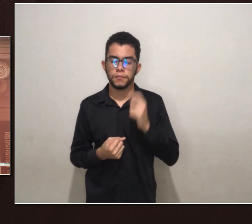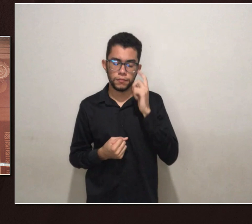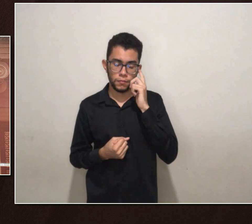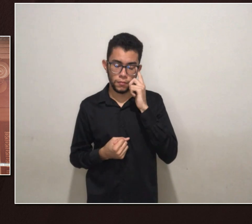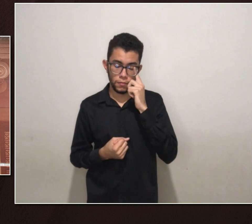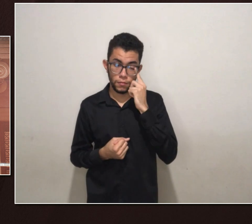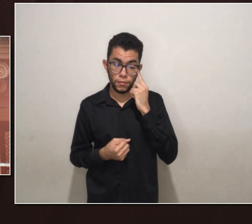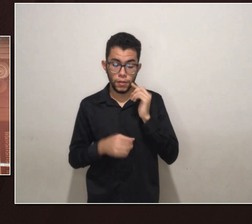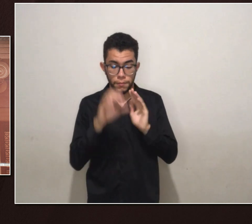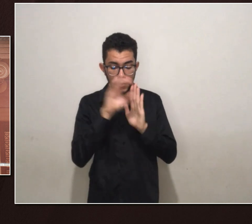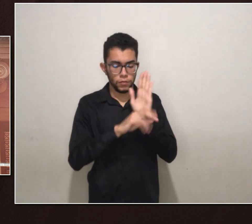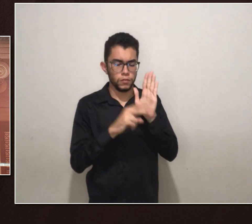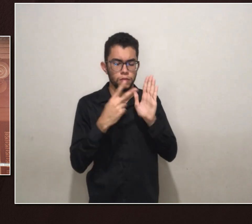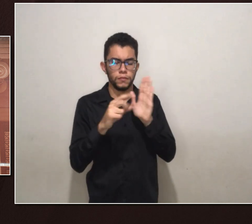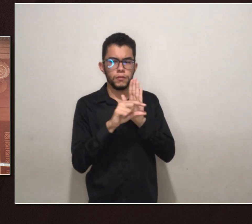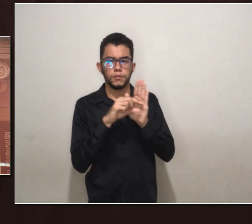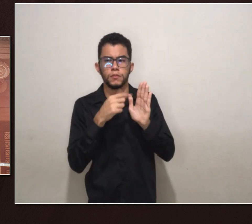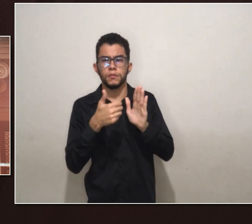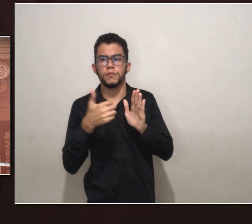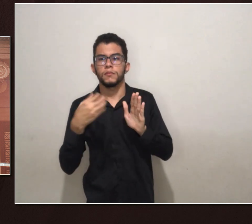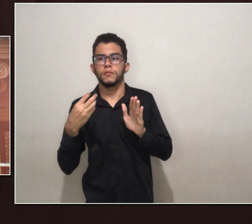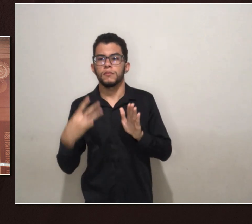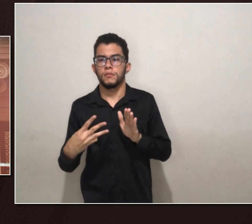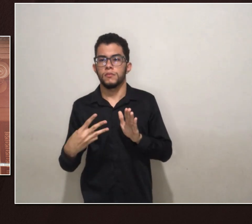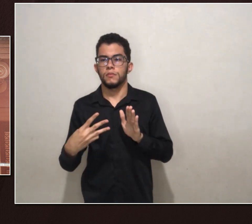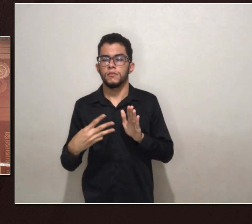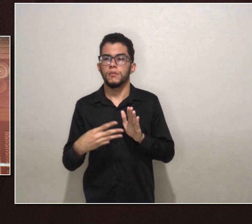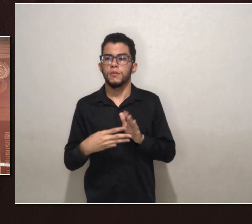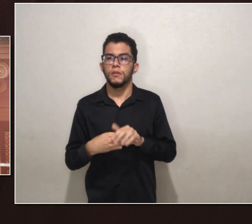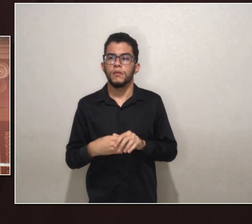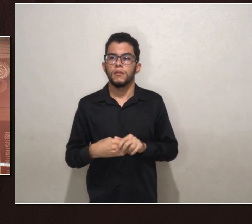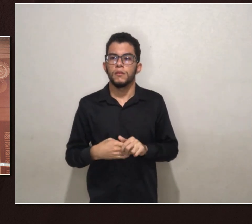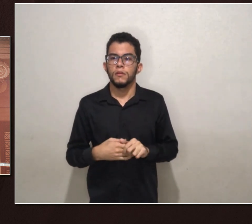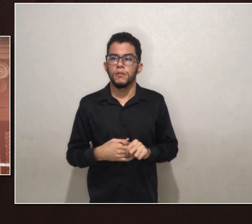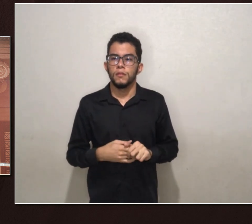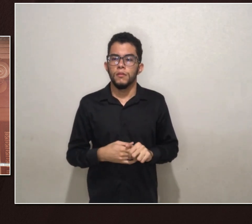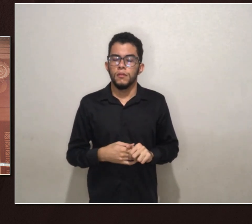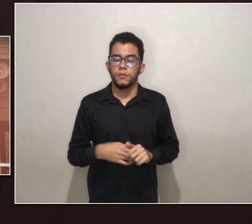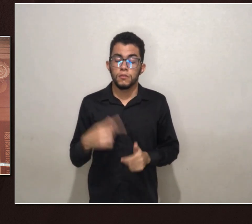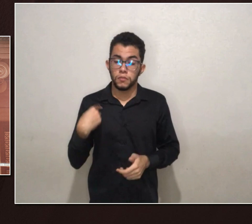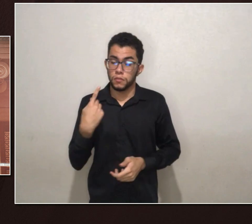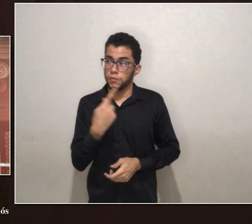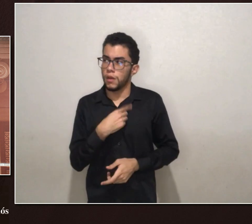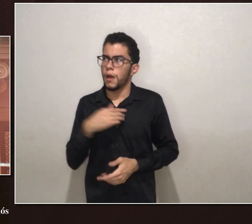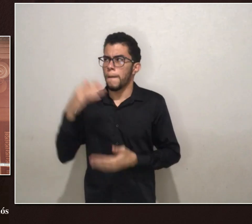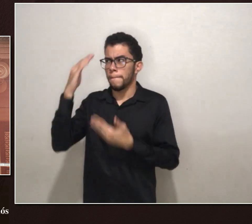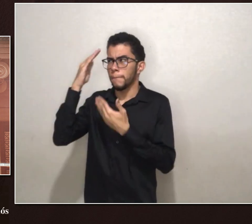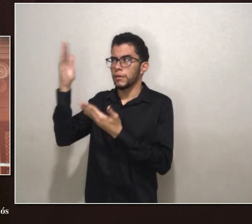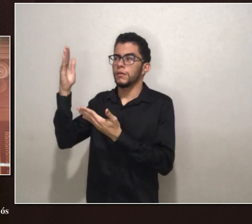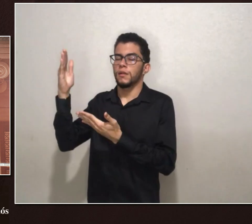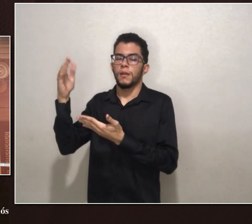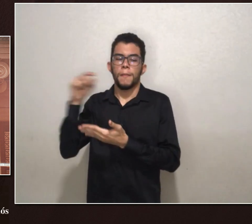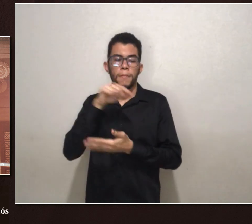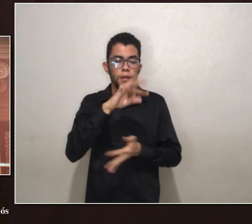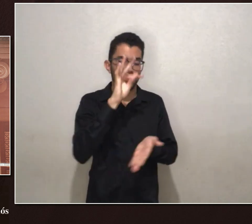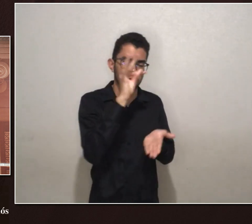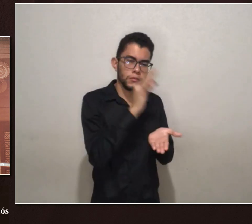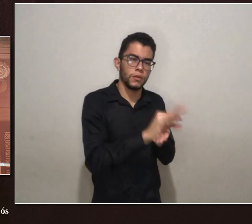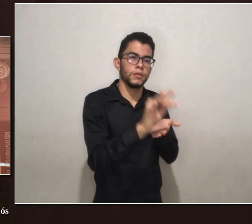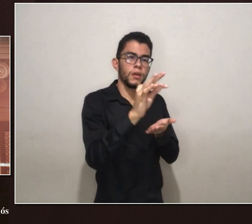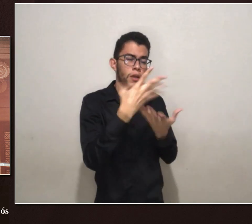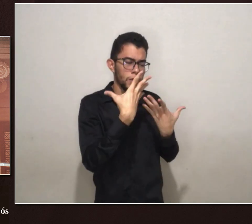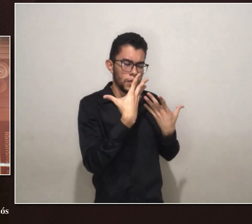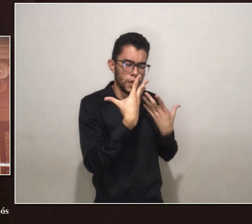Capítulo 2, versículo 13. Outra razão ainda temos nós para incessantemente dar graças a Deus é que, tendo vós recebido a palavra que de